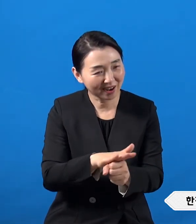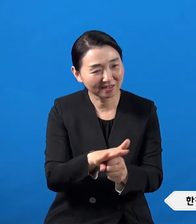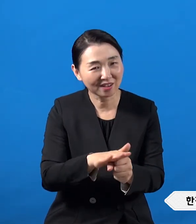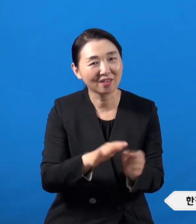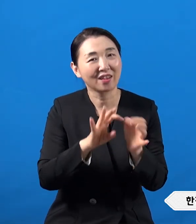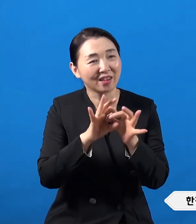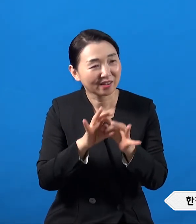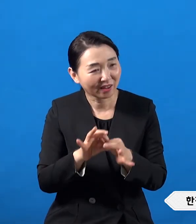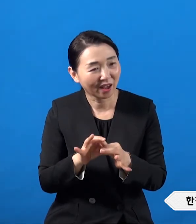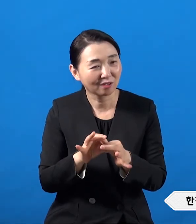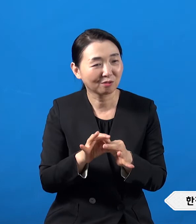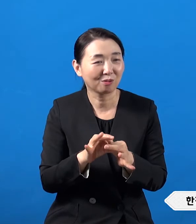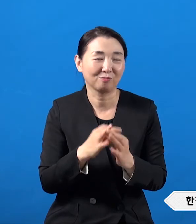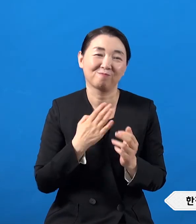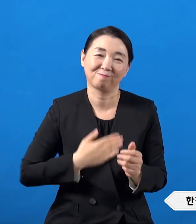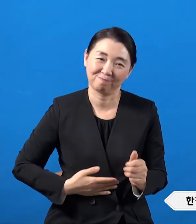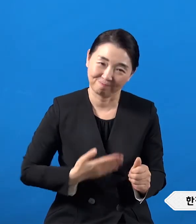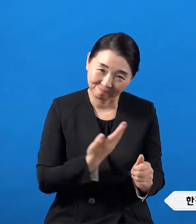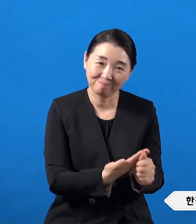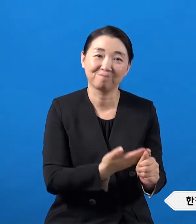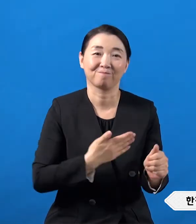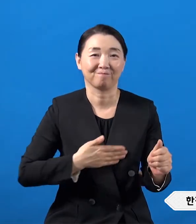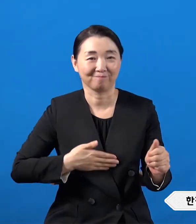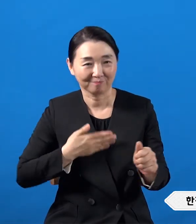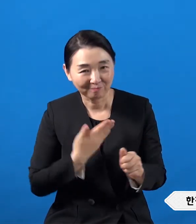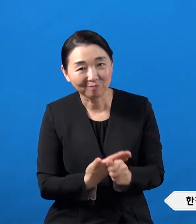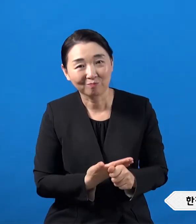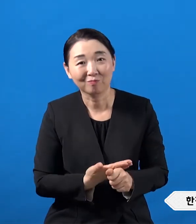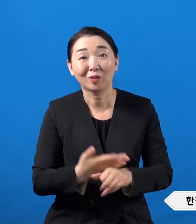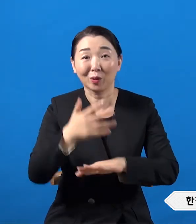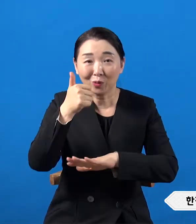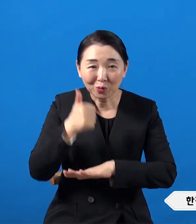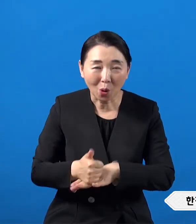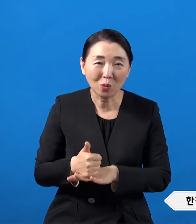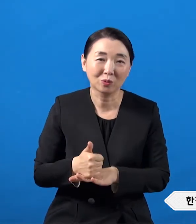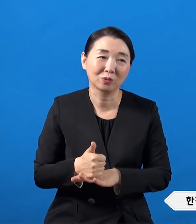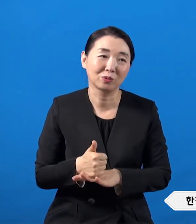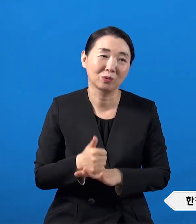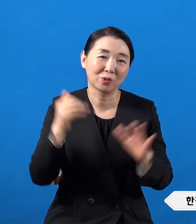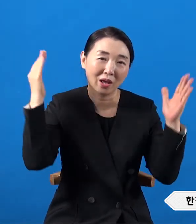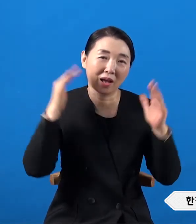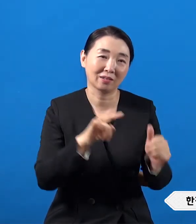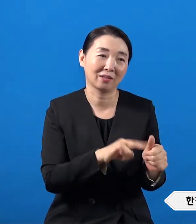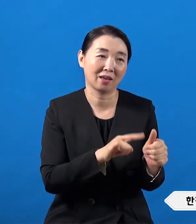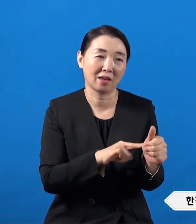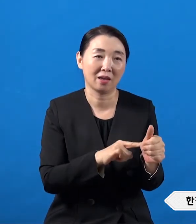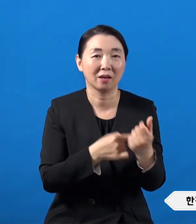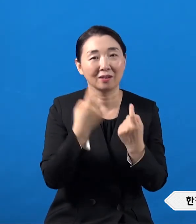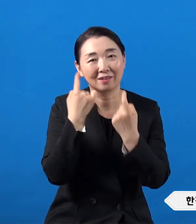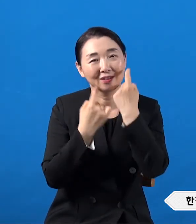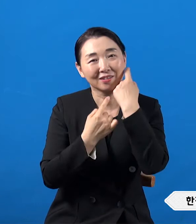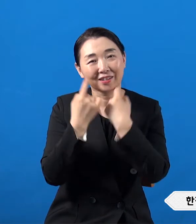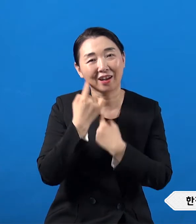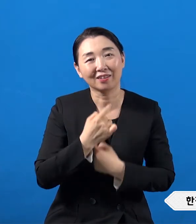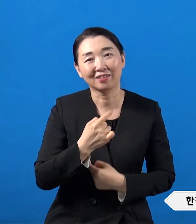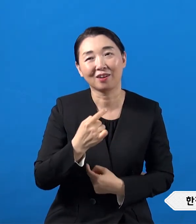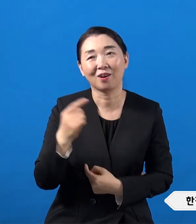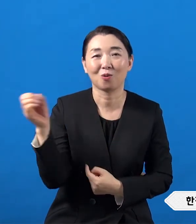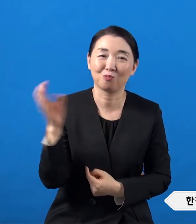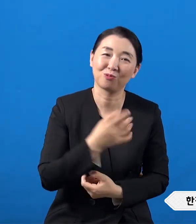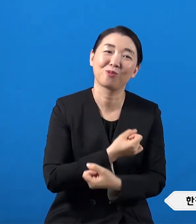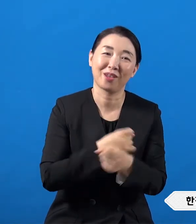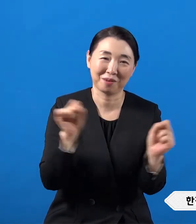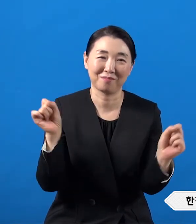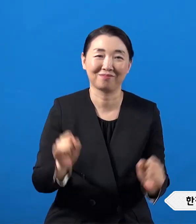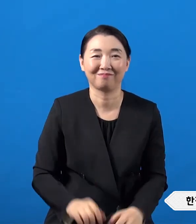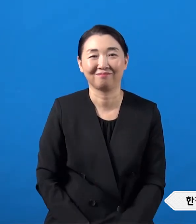사랑하신다는 것을 계속 들려주었습니다. 마침내 아이가 그 지독했던 상처로부터 노임을